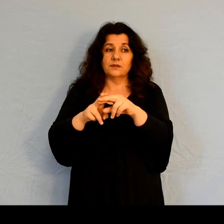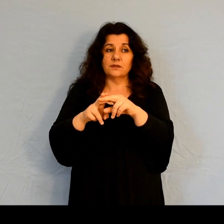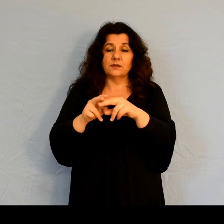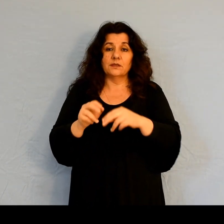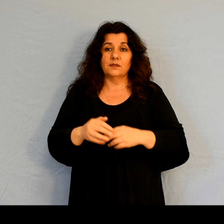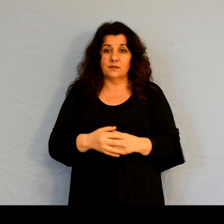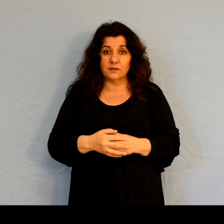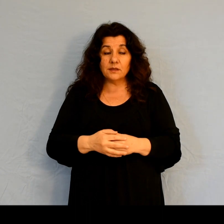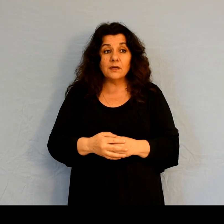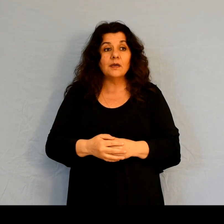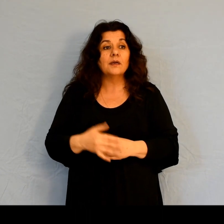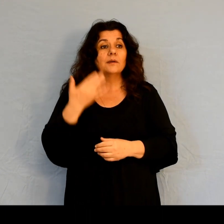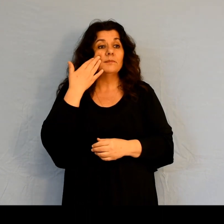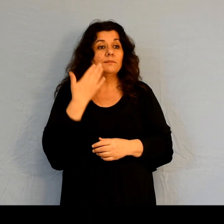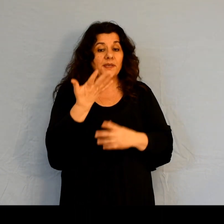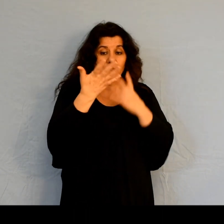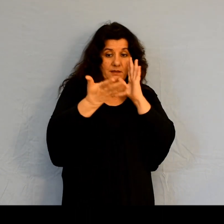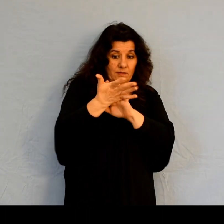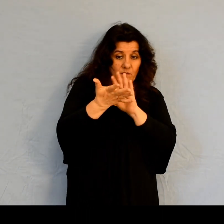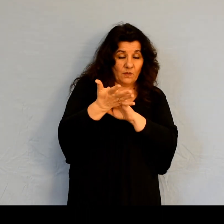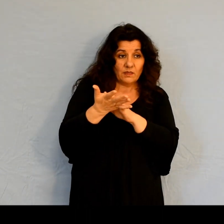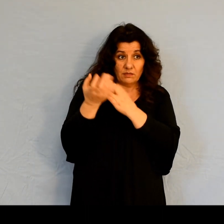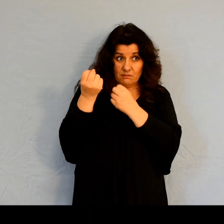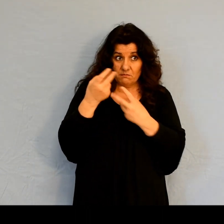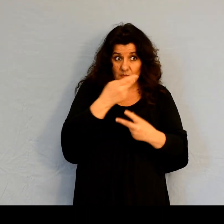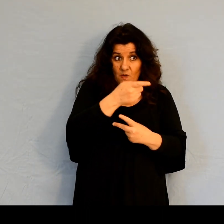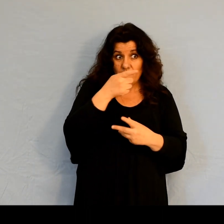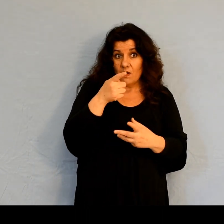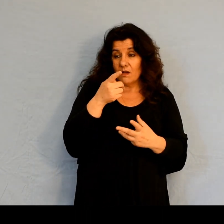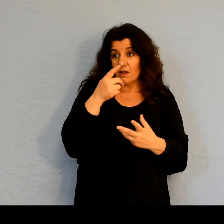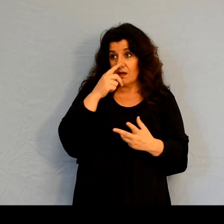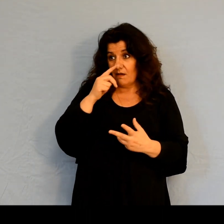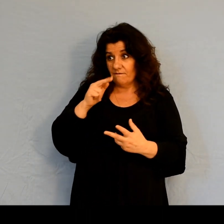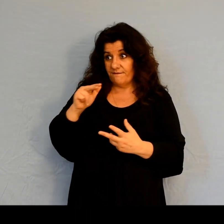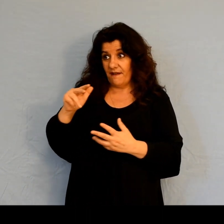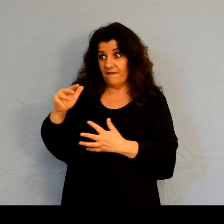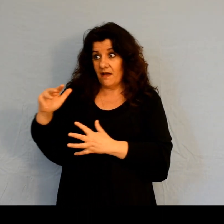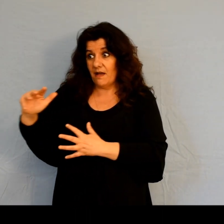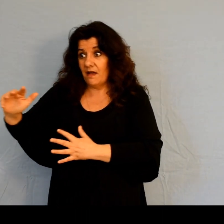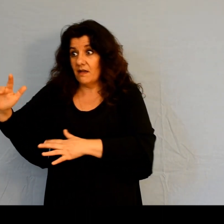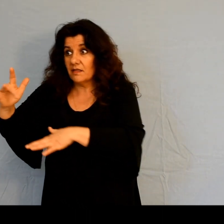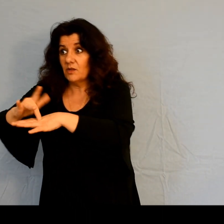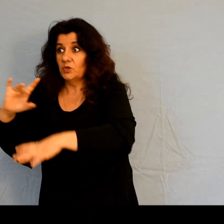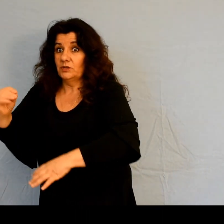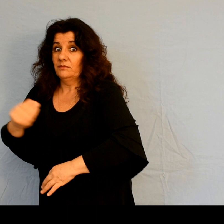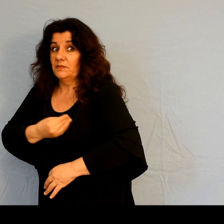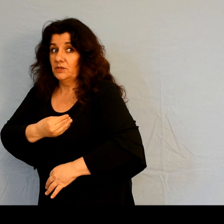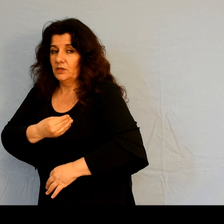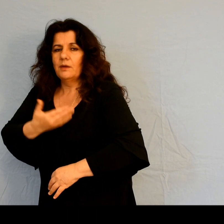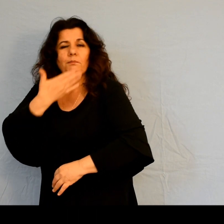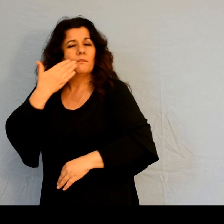Et si ta main droite entraîne ta chute, coupe-la et jette-la loin de toi.